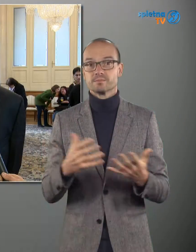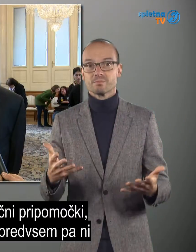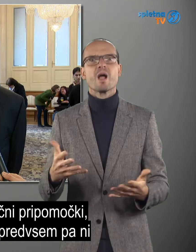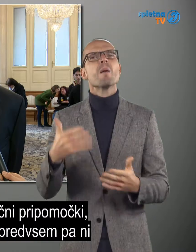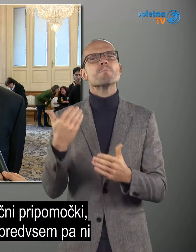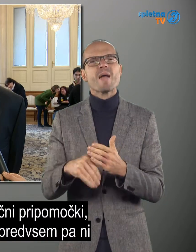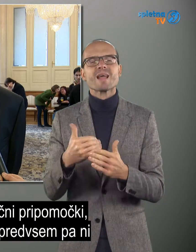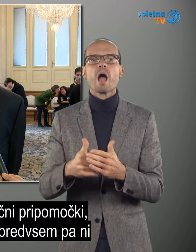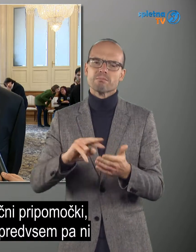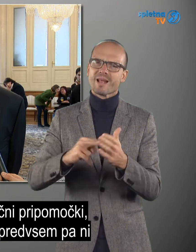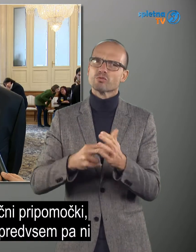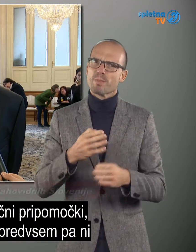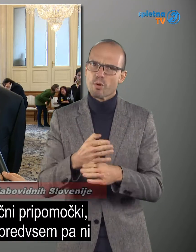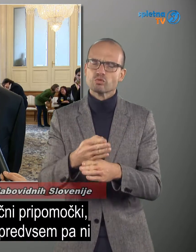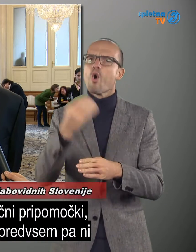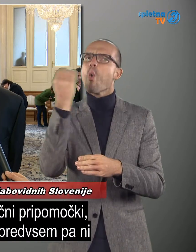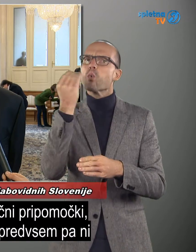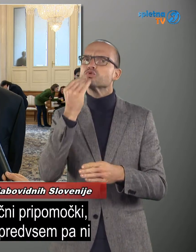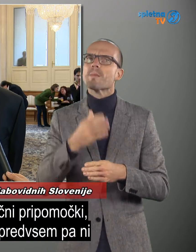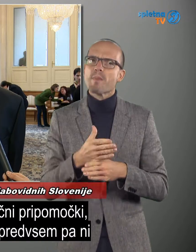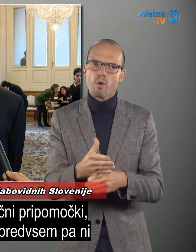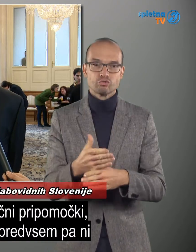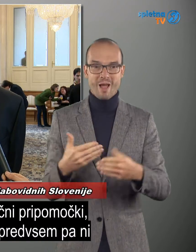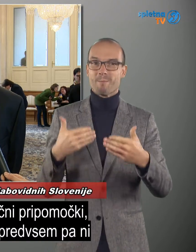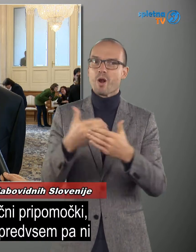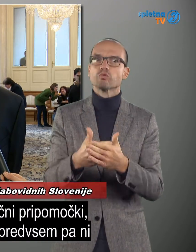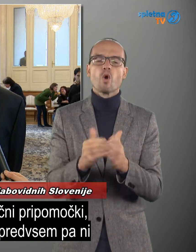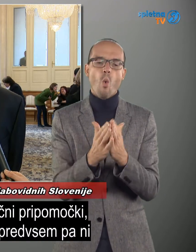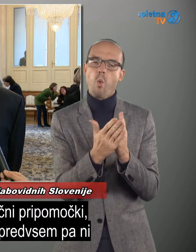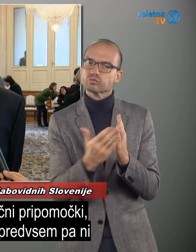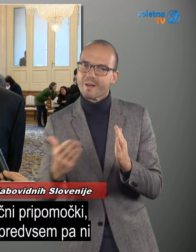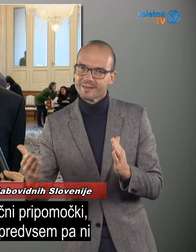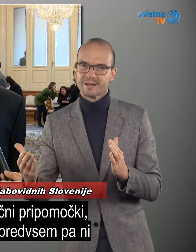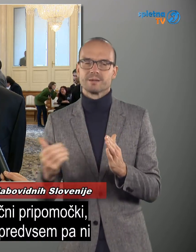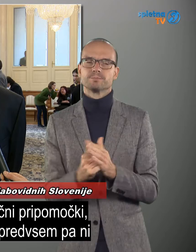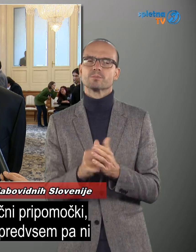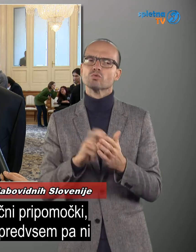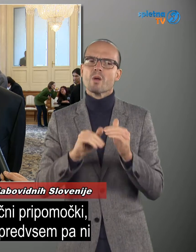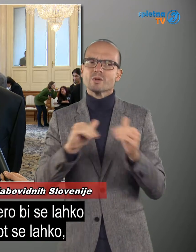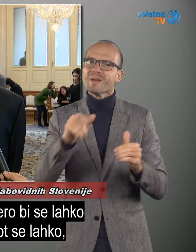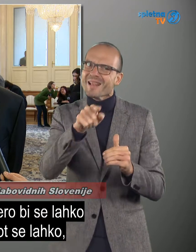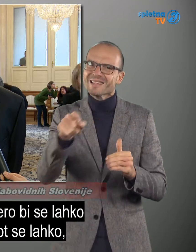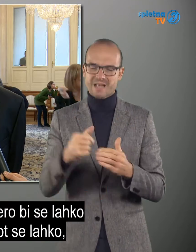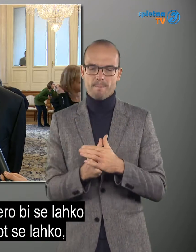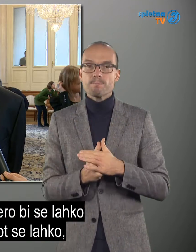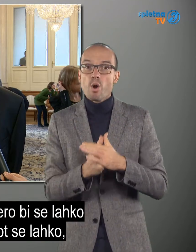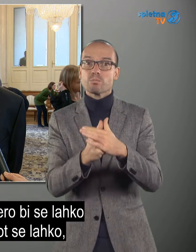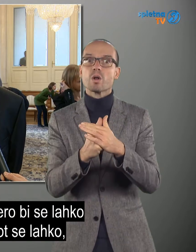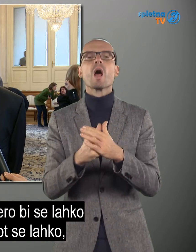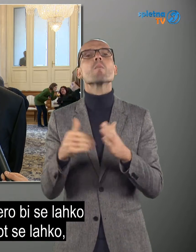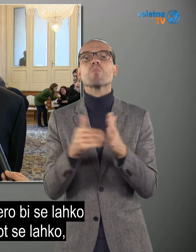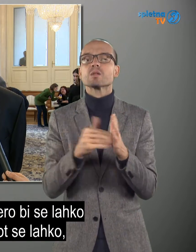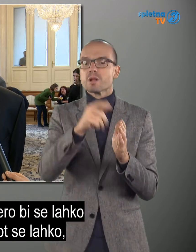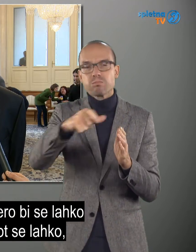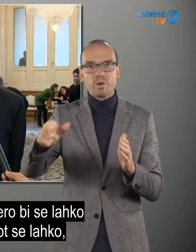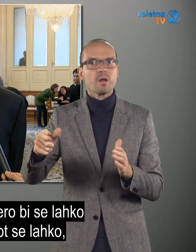In manjka tako pripomočkov, učnih pripomočkov, prilagojenih učbenikov, predvsem pa tiste podpore, ki jo potrebujejo za